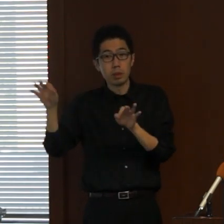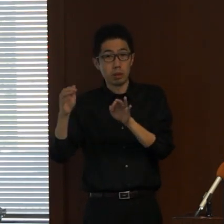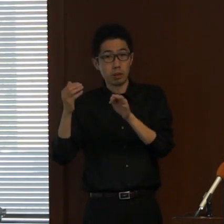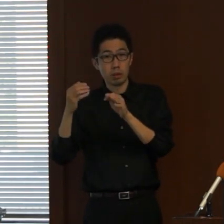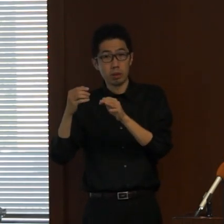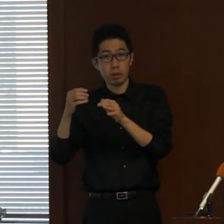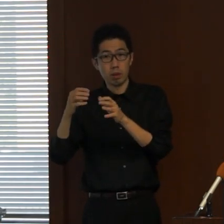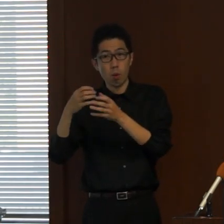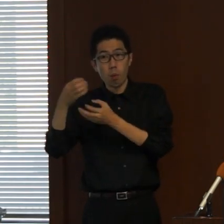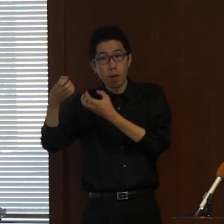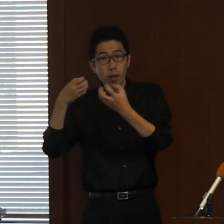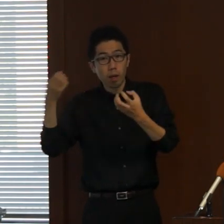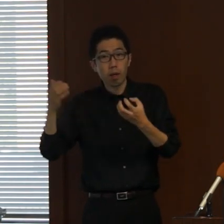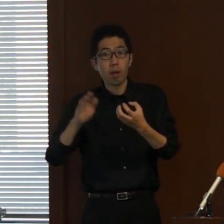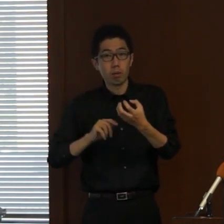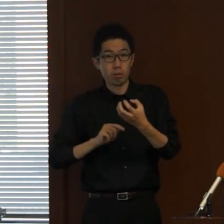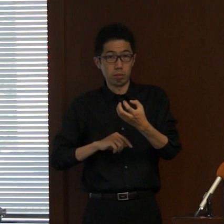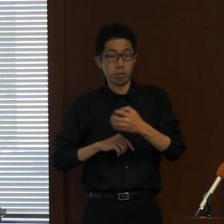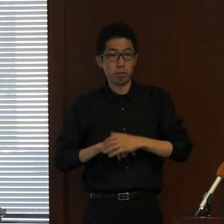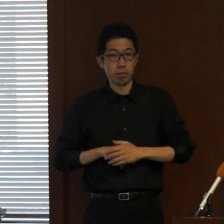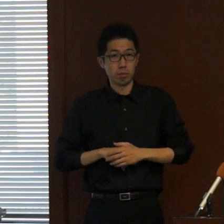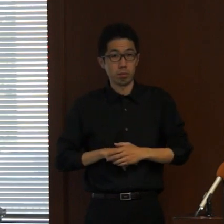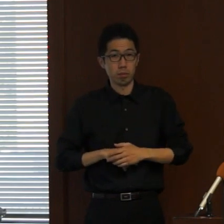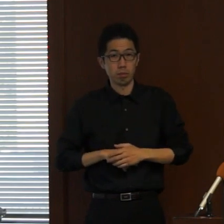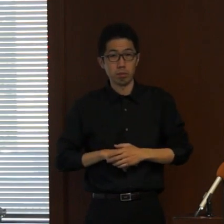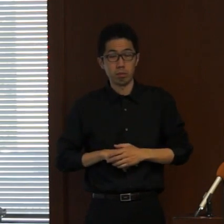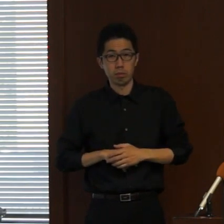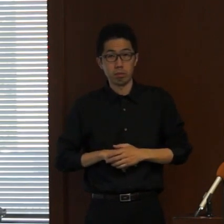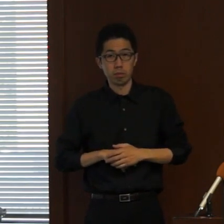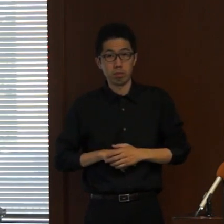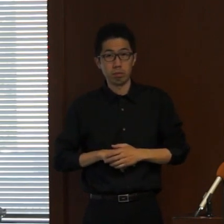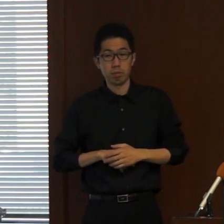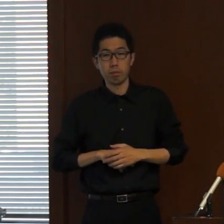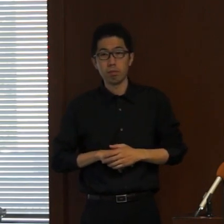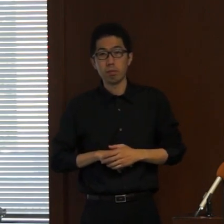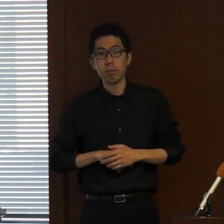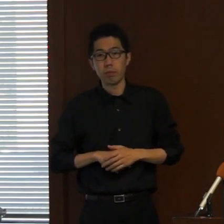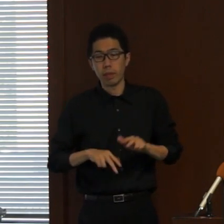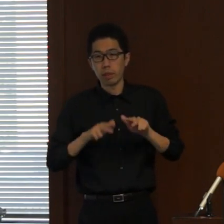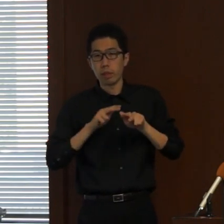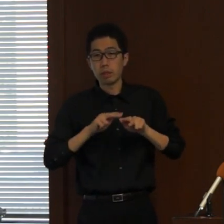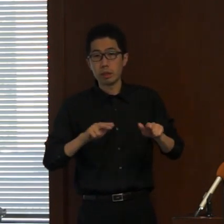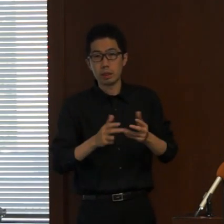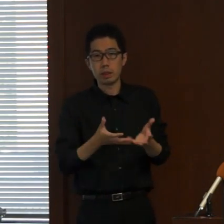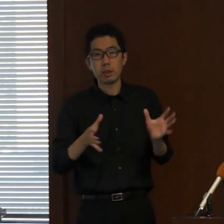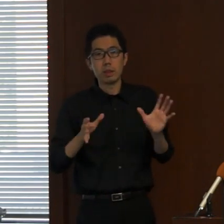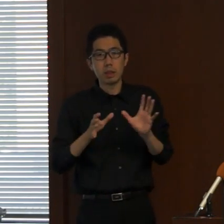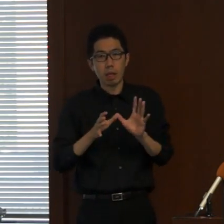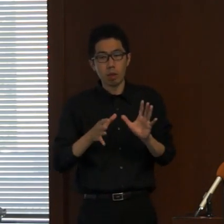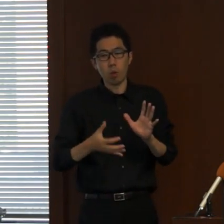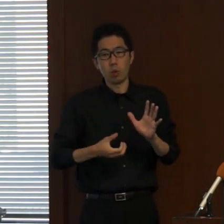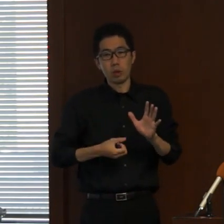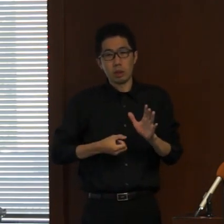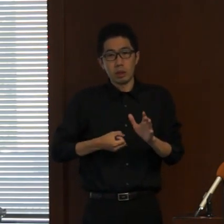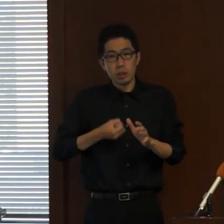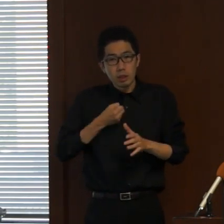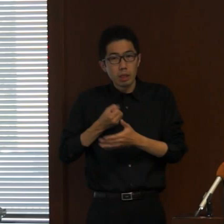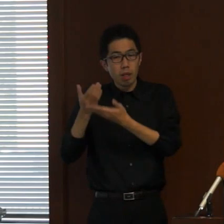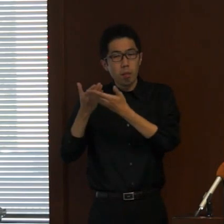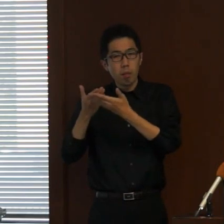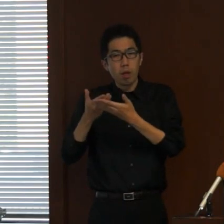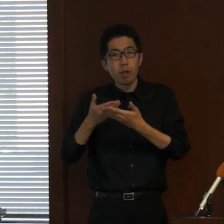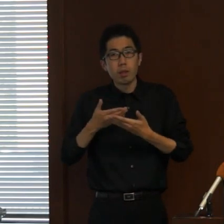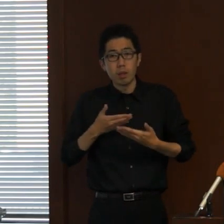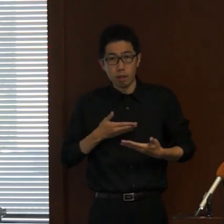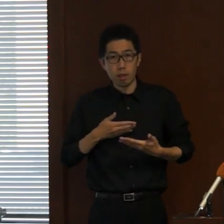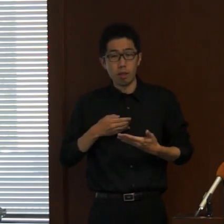兆を超えるものが出てたりしますから、もう少し自治体というものを信頼して配慮して、自治体を使